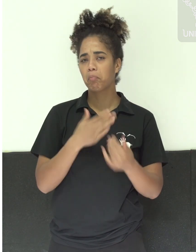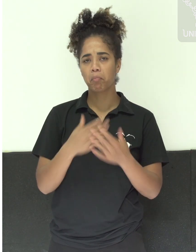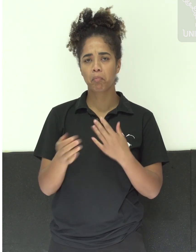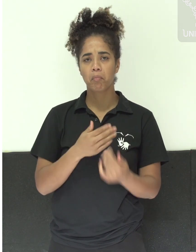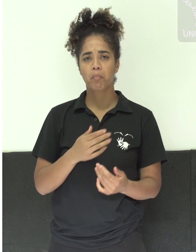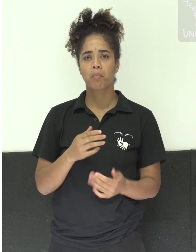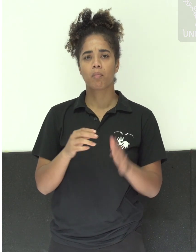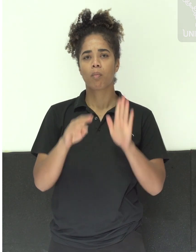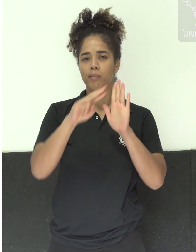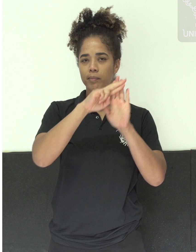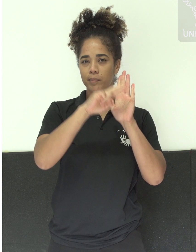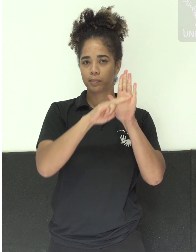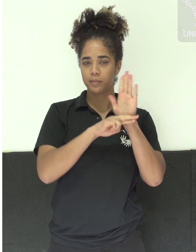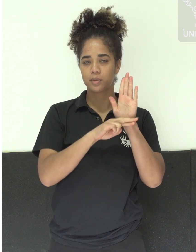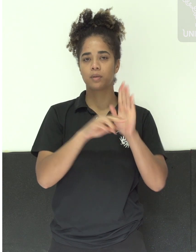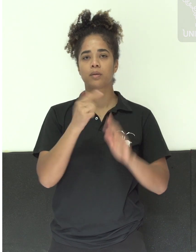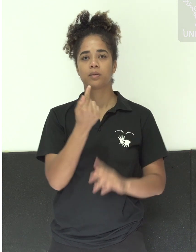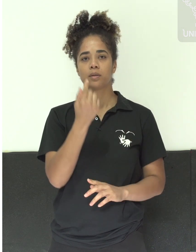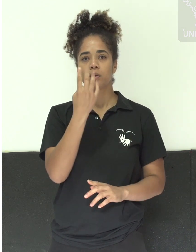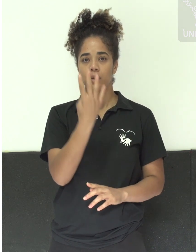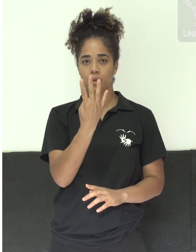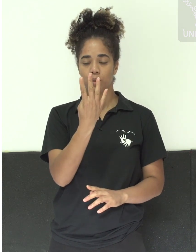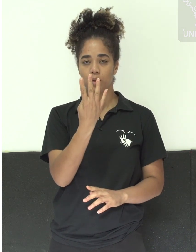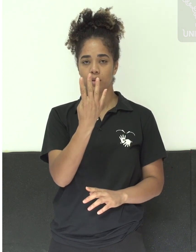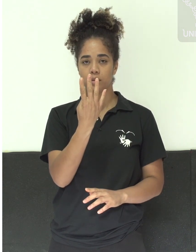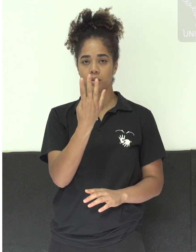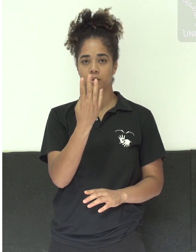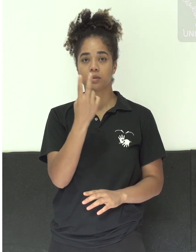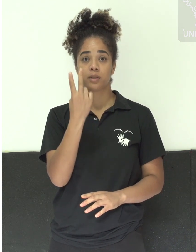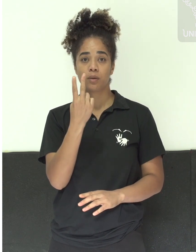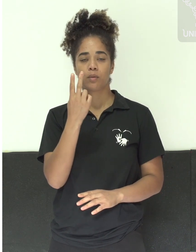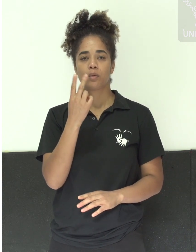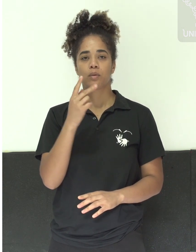14, segundo Portaria Normativa número